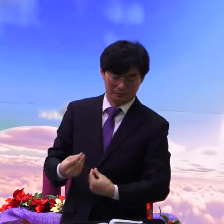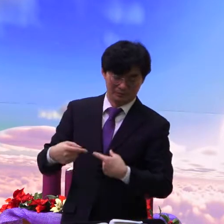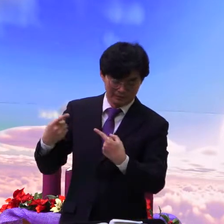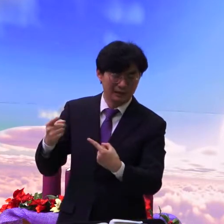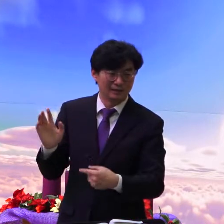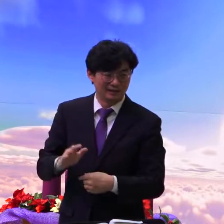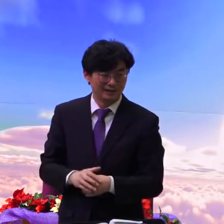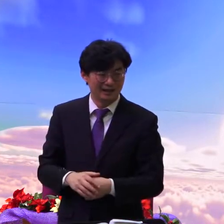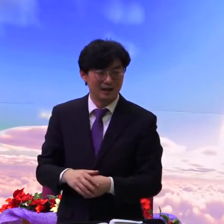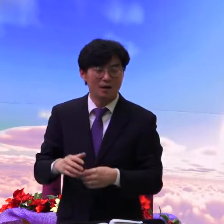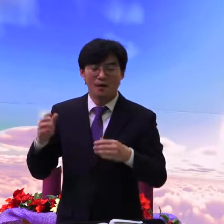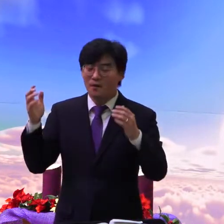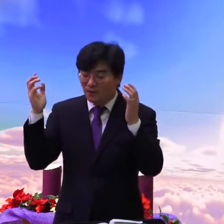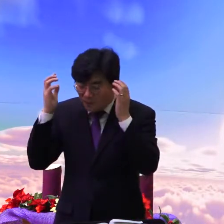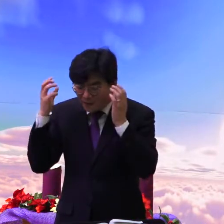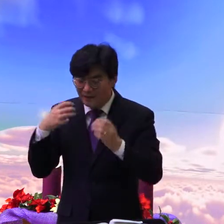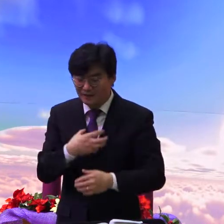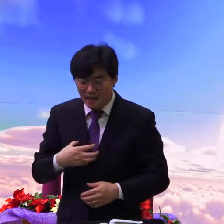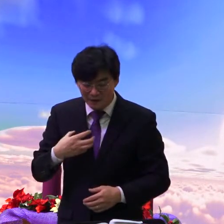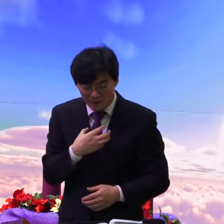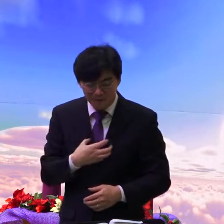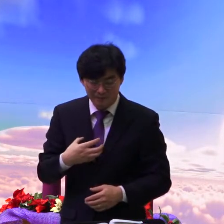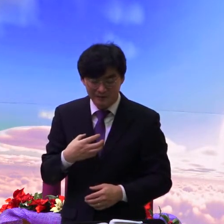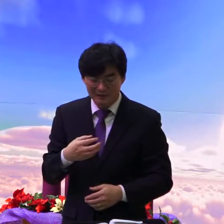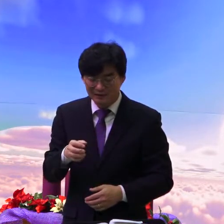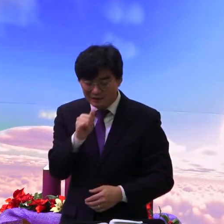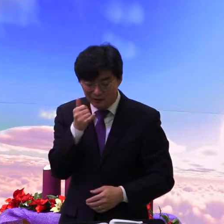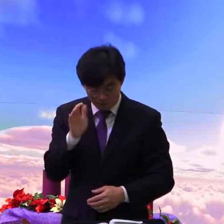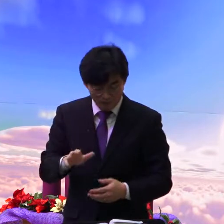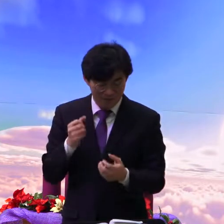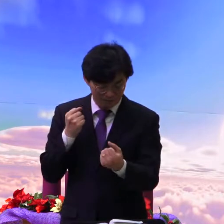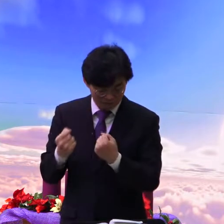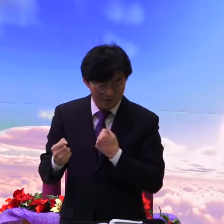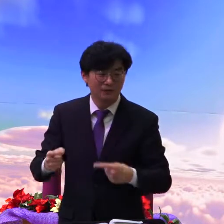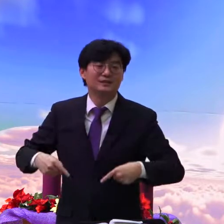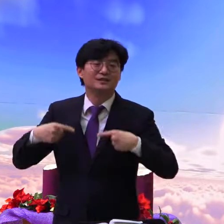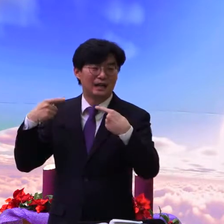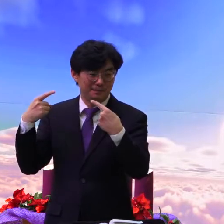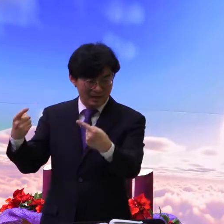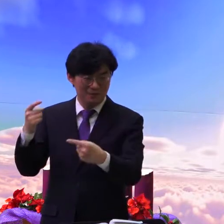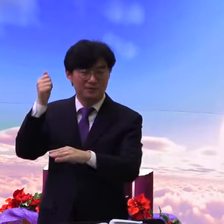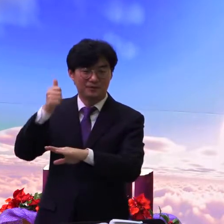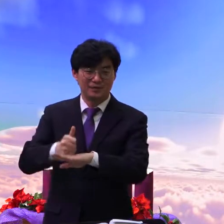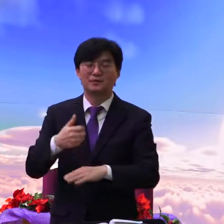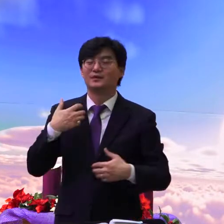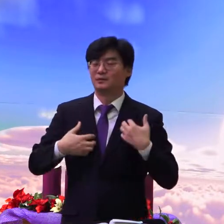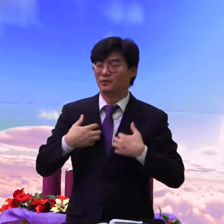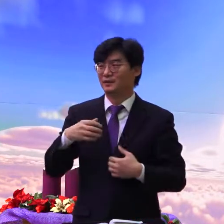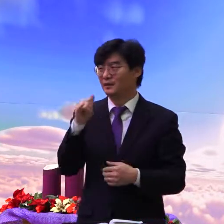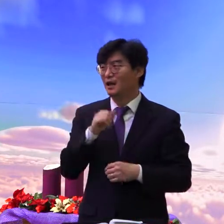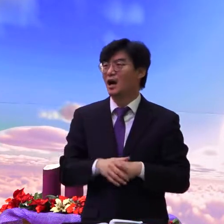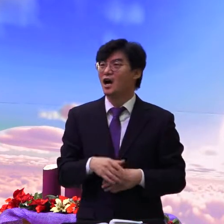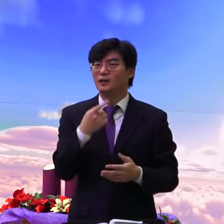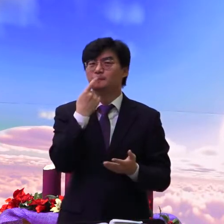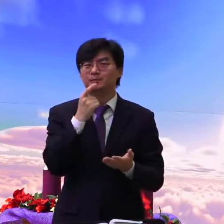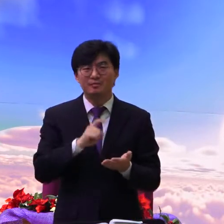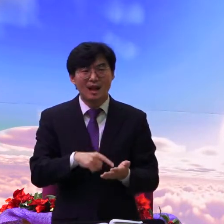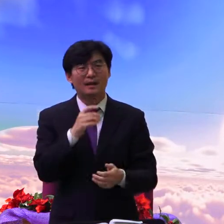선택한 것입니다. 그런 의미에서 우리가 오늘 이 시대에 신앙생활을 한다고 하는 것은 쉬운 길을 선택하라고